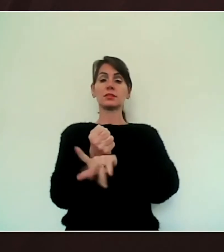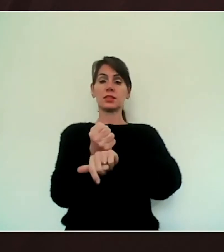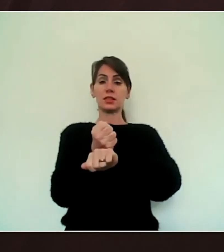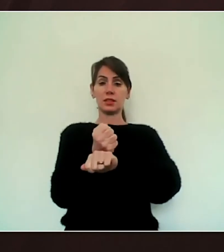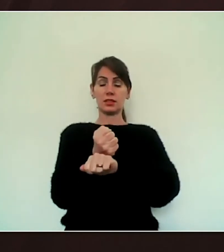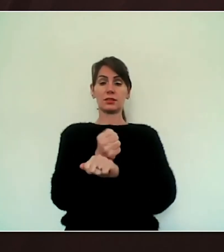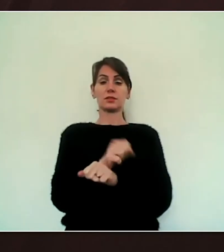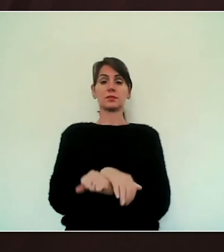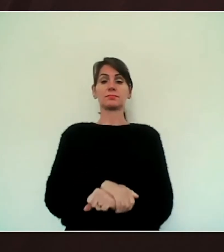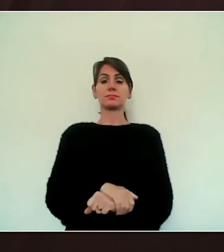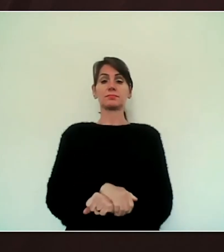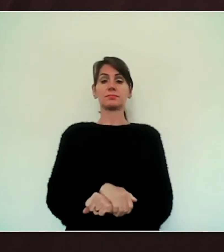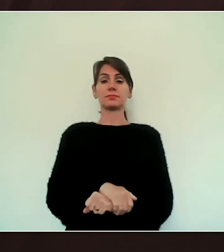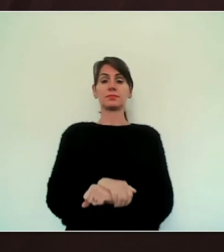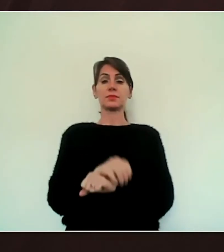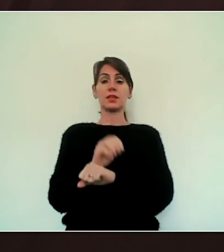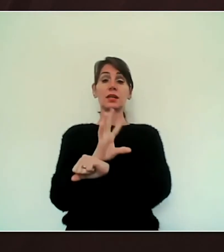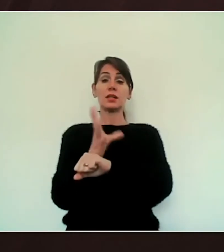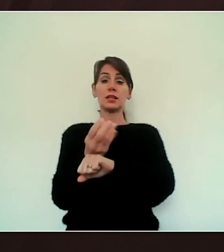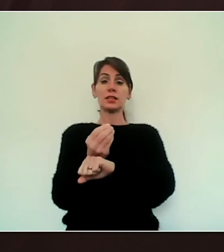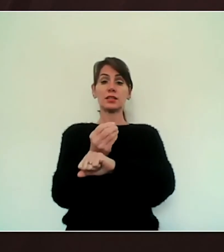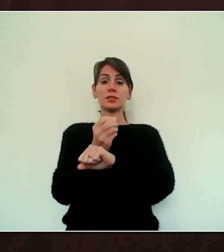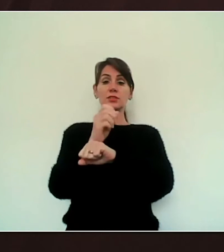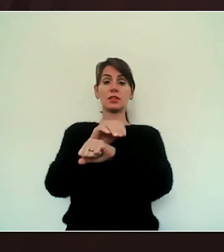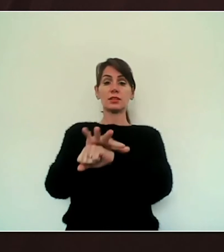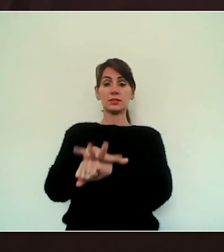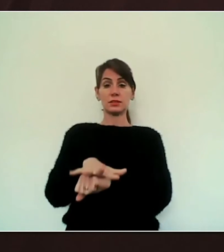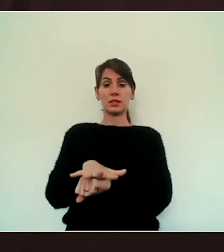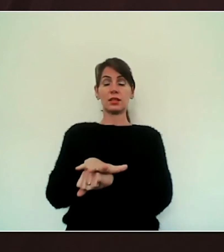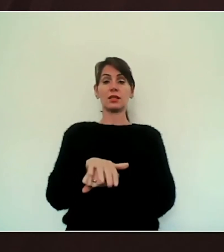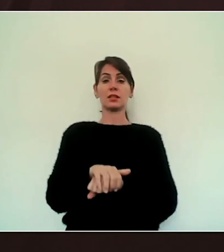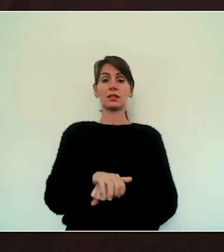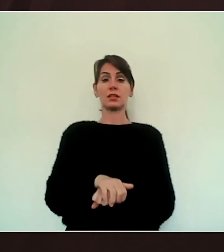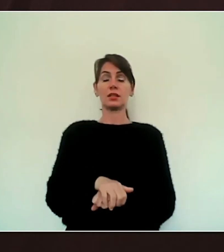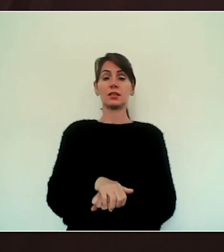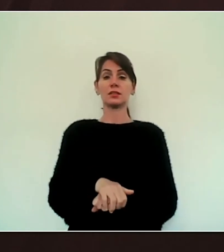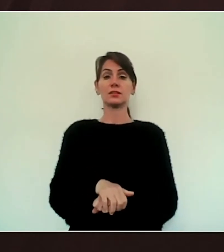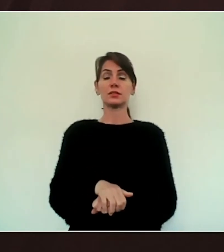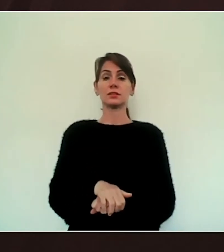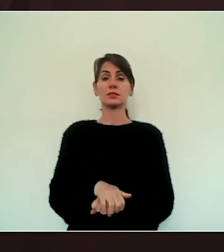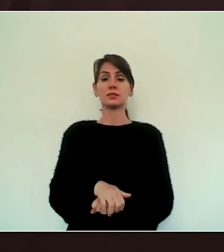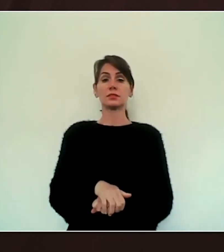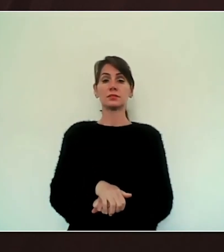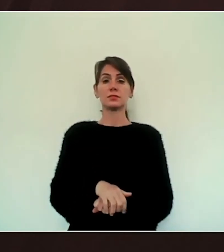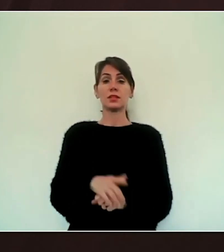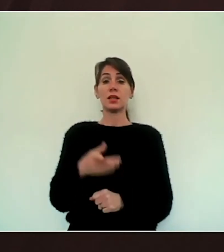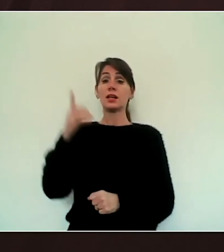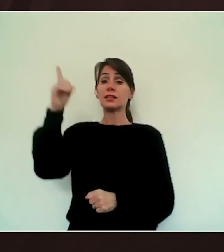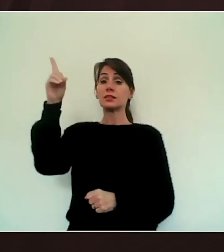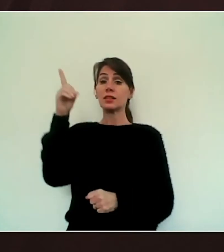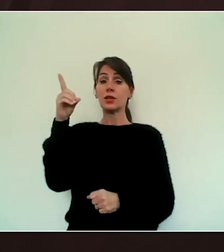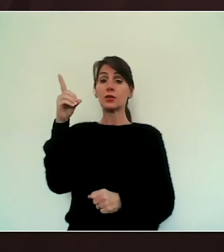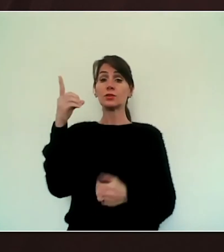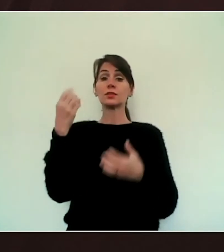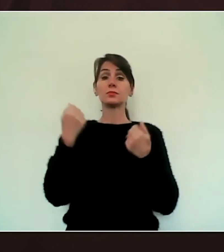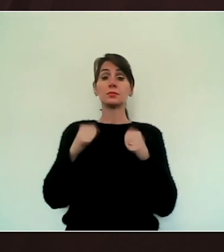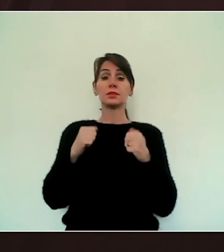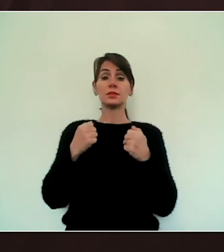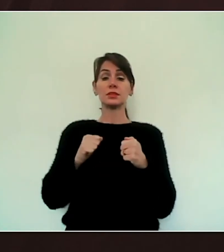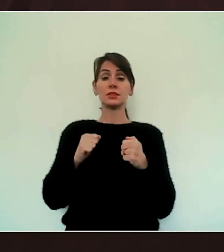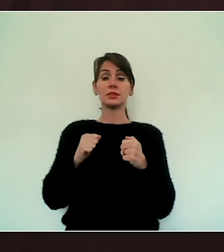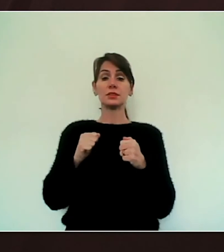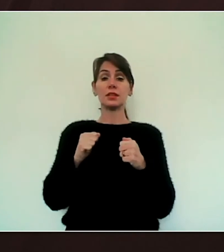Sardes restaurou um pouco, mas Sardes tampouco ajuda a concluir essa era. Então Deus precisou restaurar